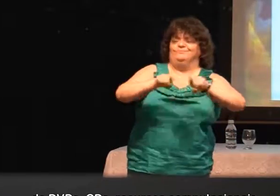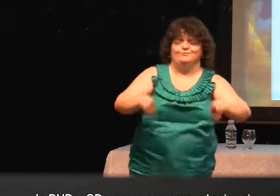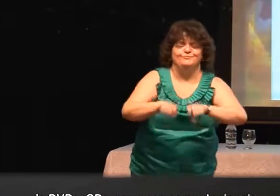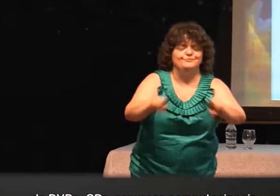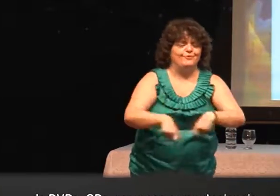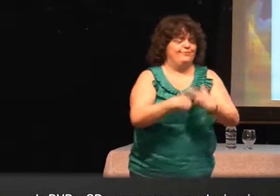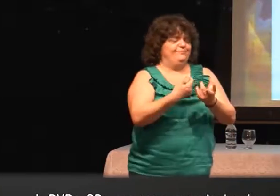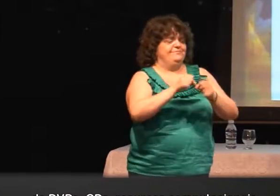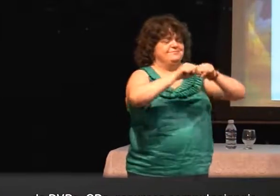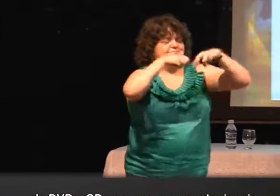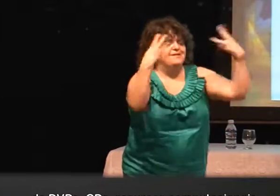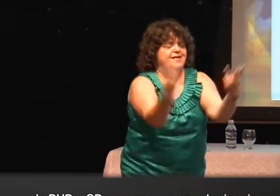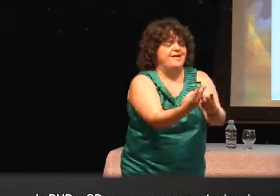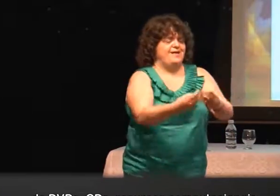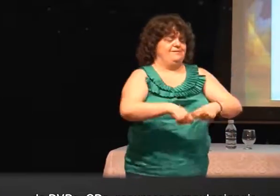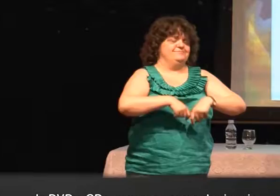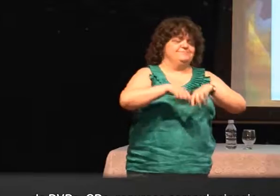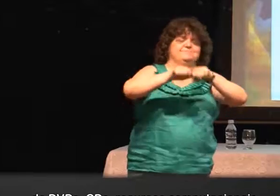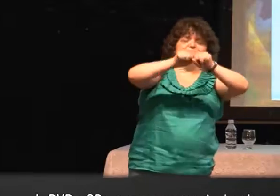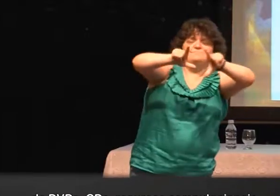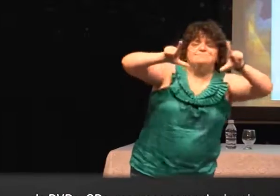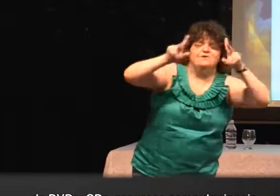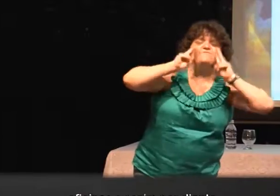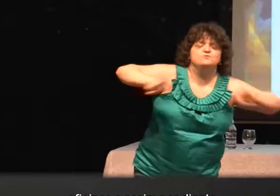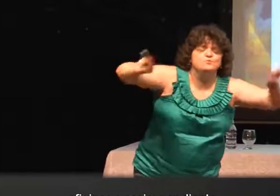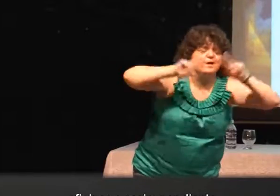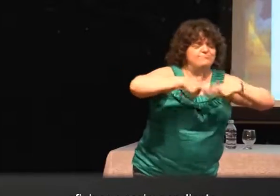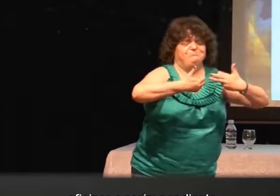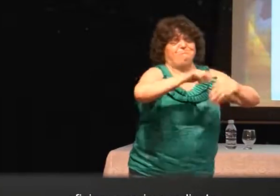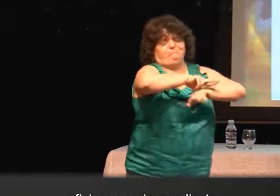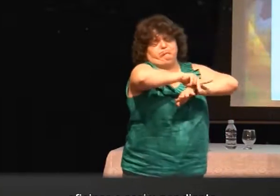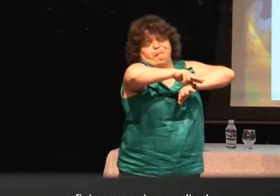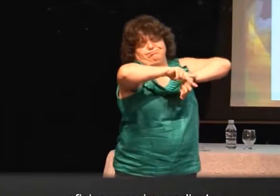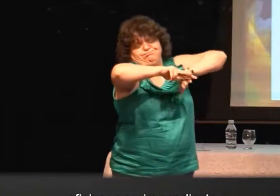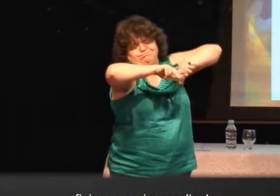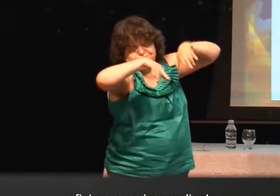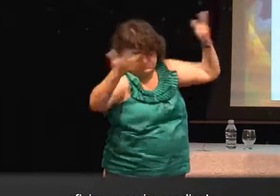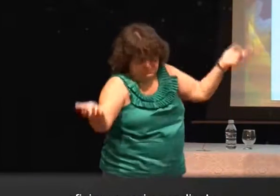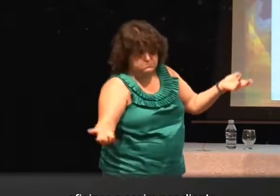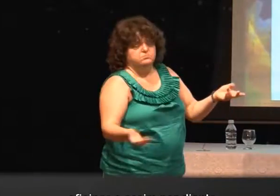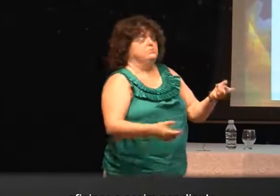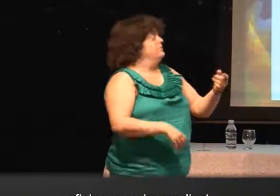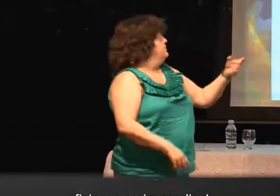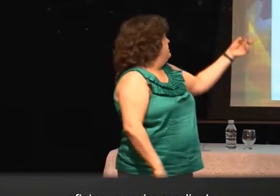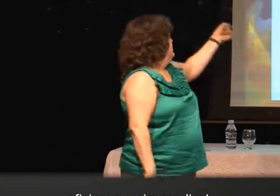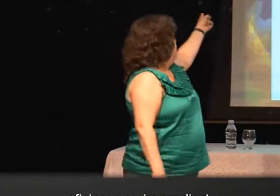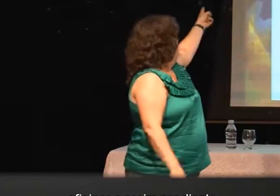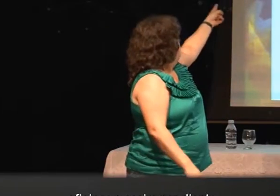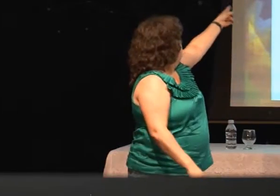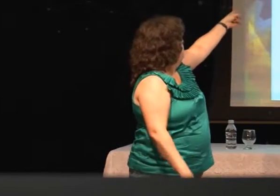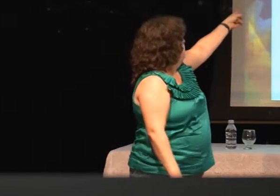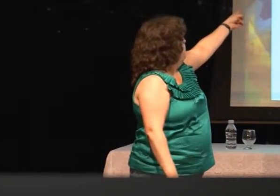de CDs, recursos computacionais, oficinas e assim por diante.